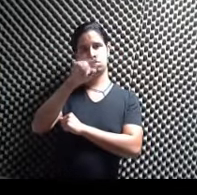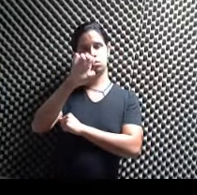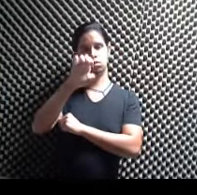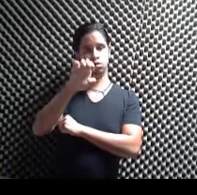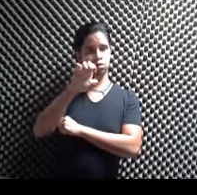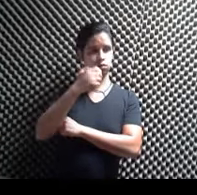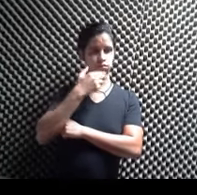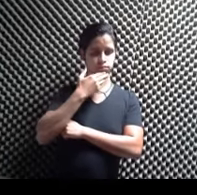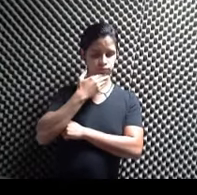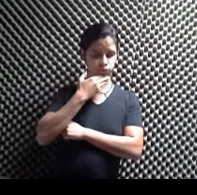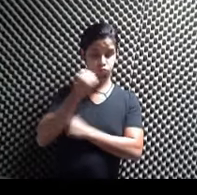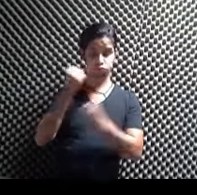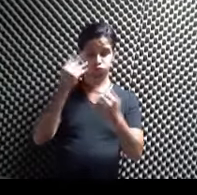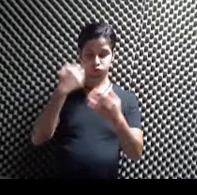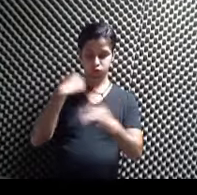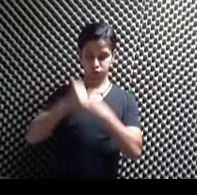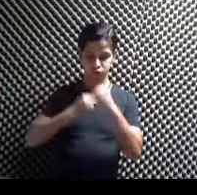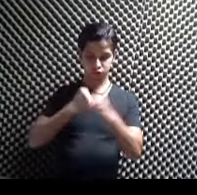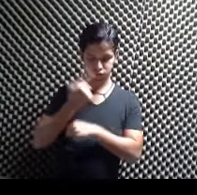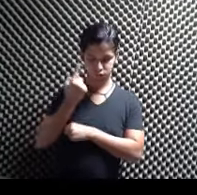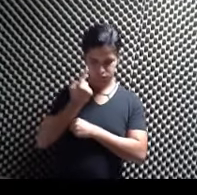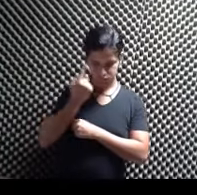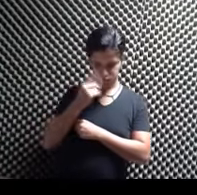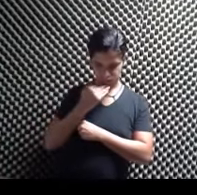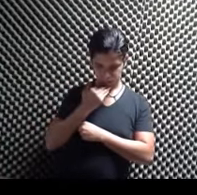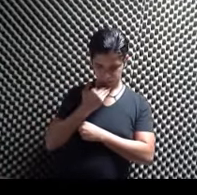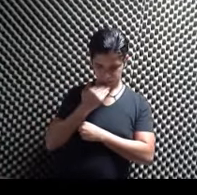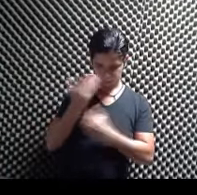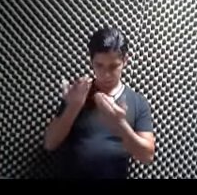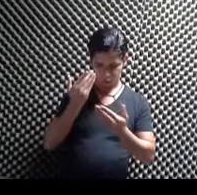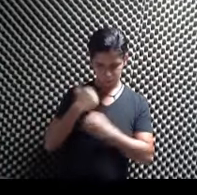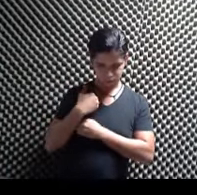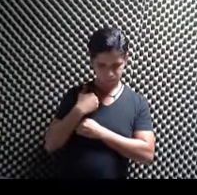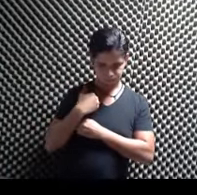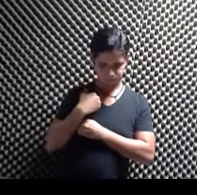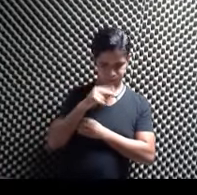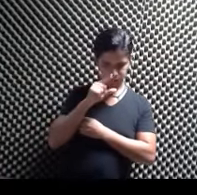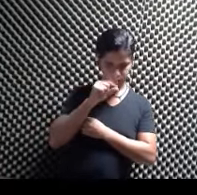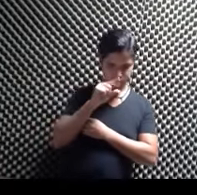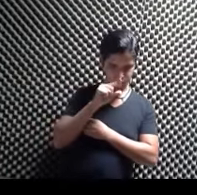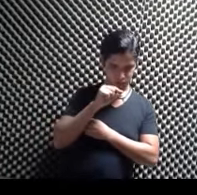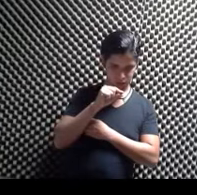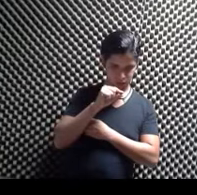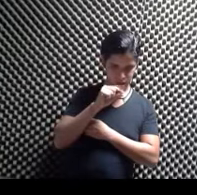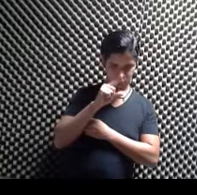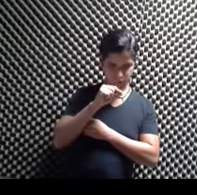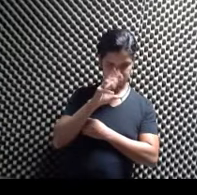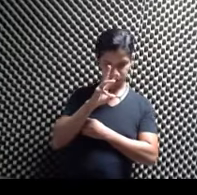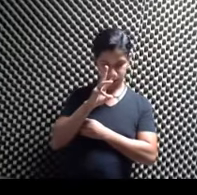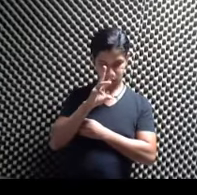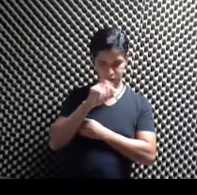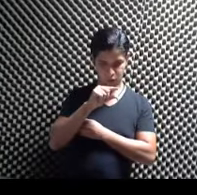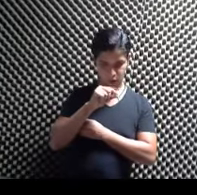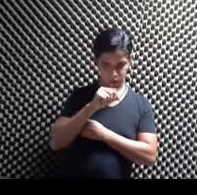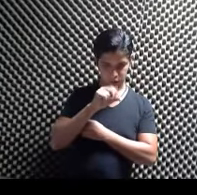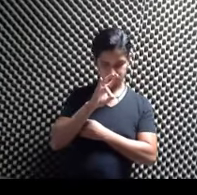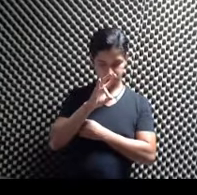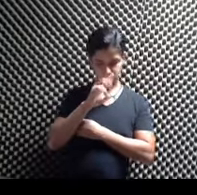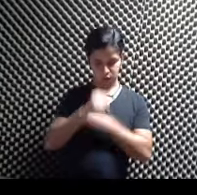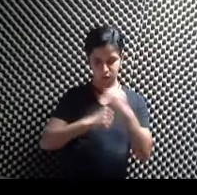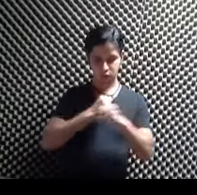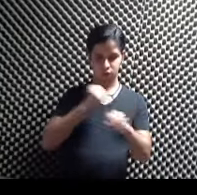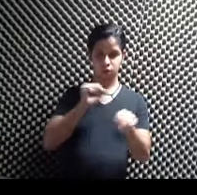contarlo? Son muchos años. Son muchos años. Yo creo que yo llevo como 20 y pico, como 26, 27 años ya. Entre una cosa